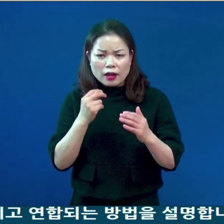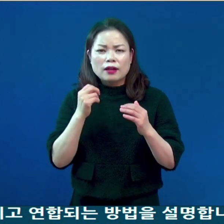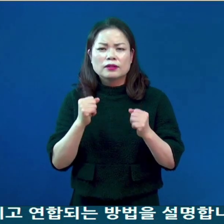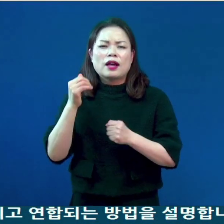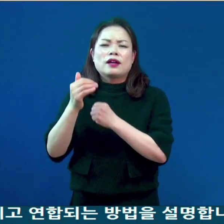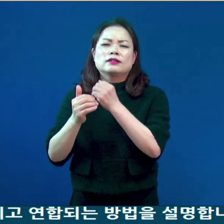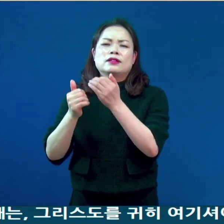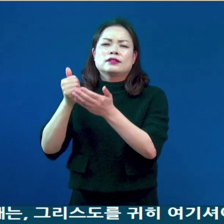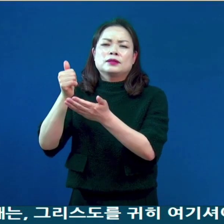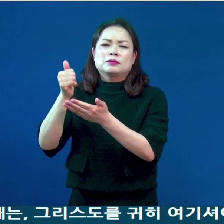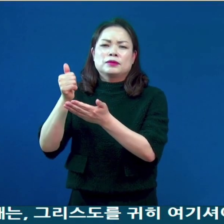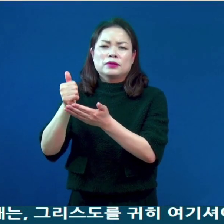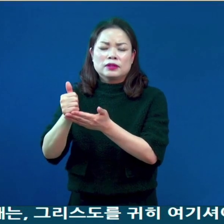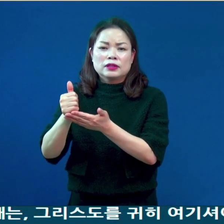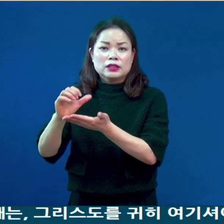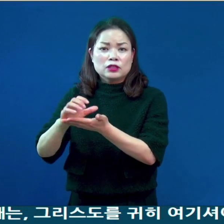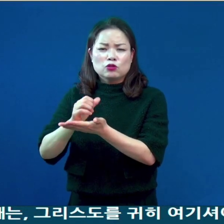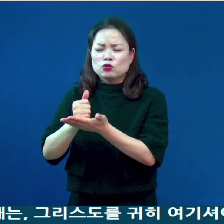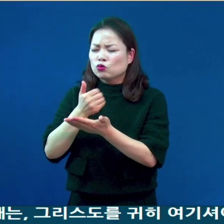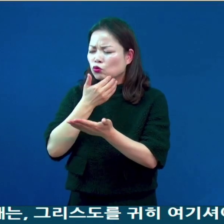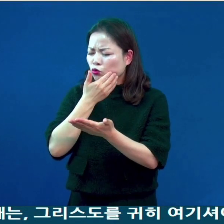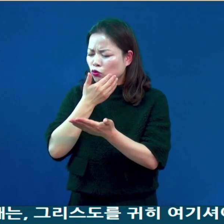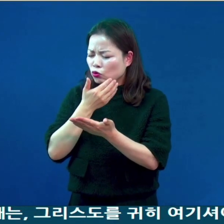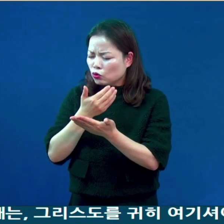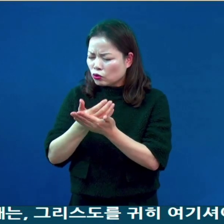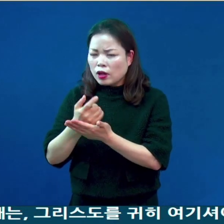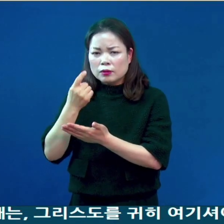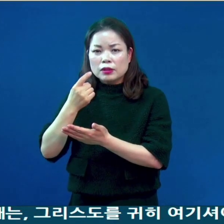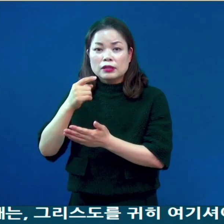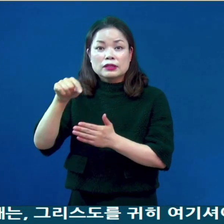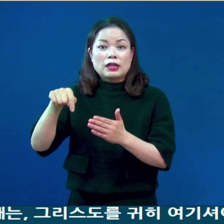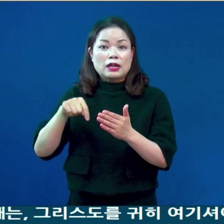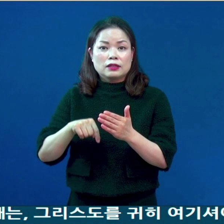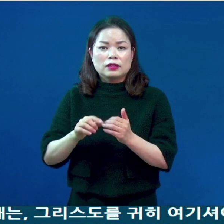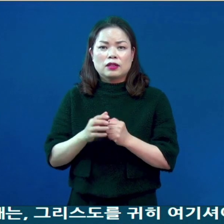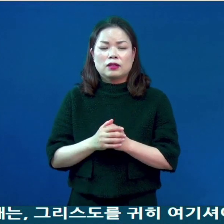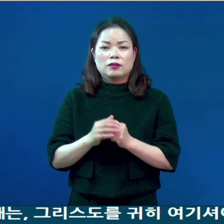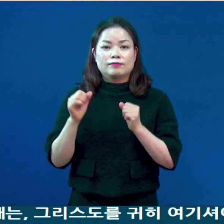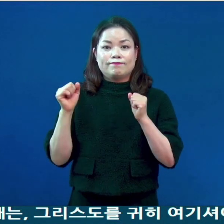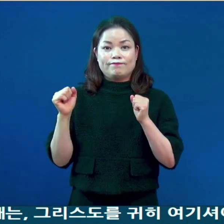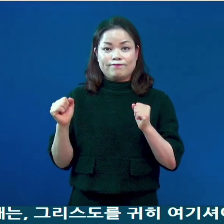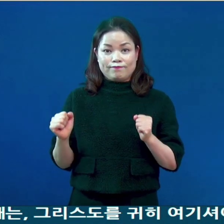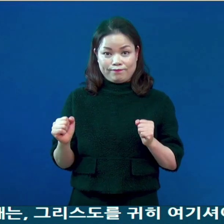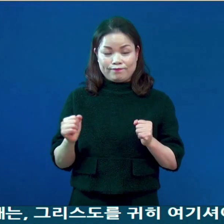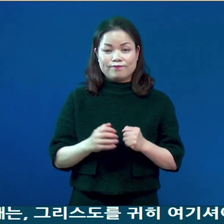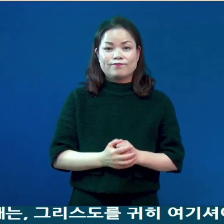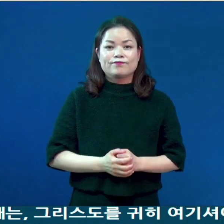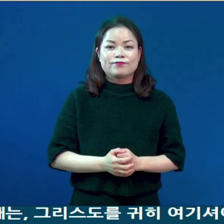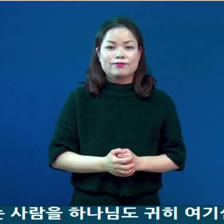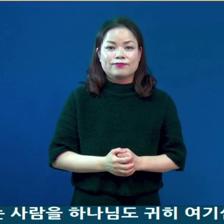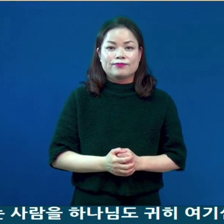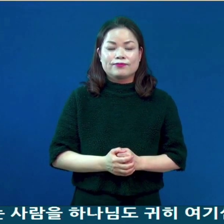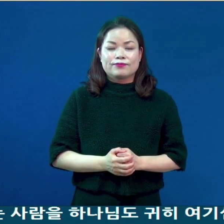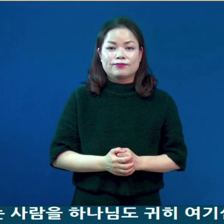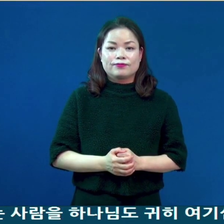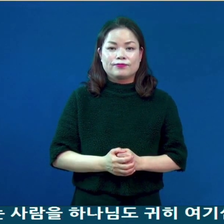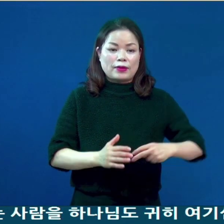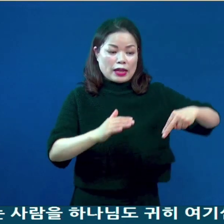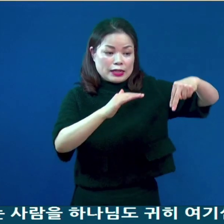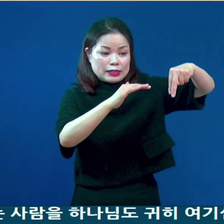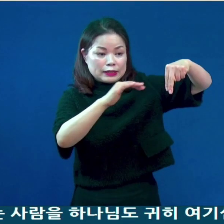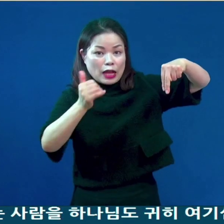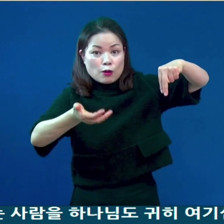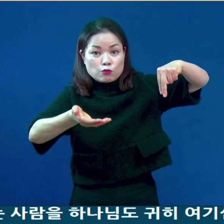내가 하나님을 그리스도를 귀히 여기면 그리스도가 그 안에 머물러 계시는 거죠.